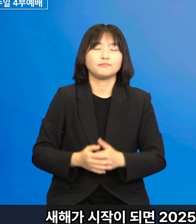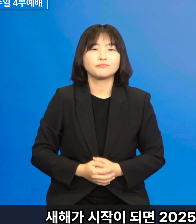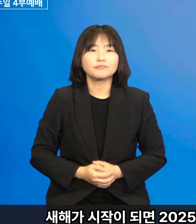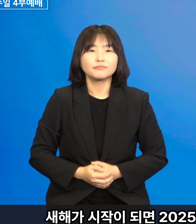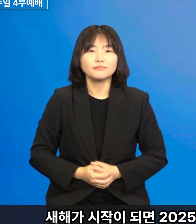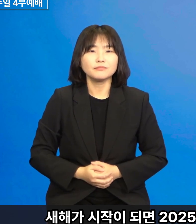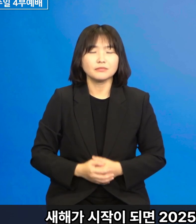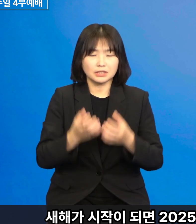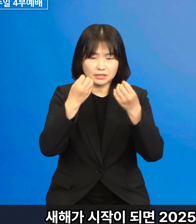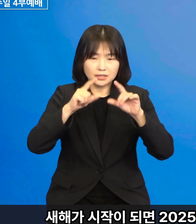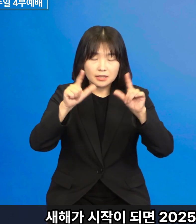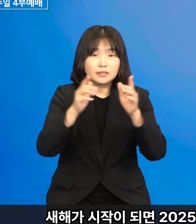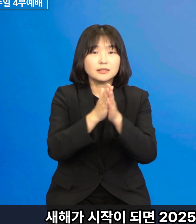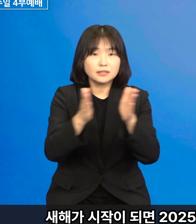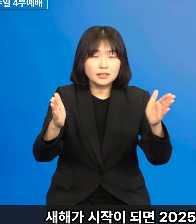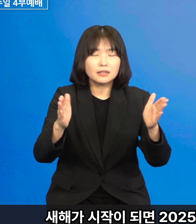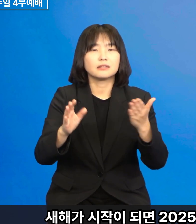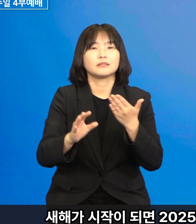새해가 시작이 되면